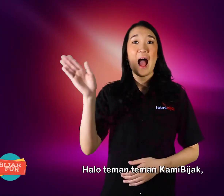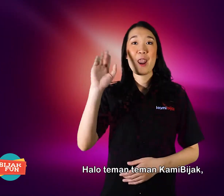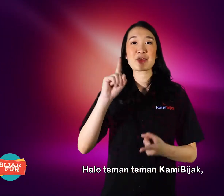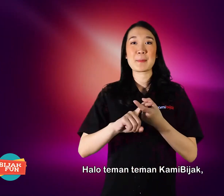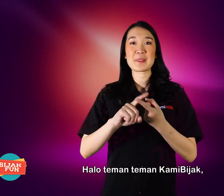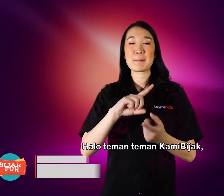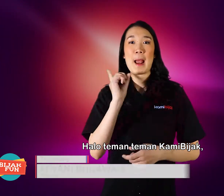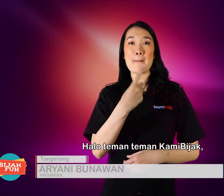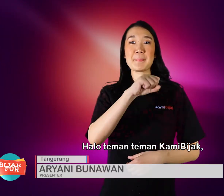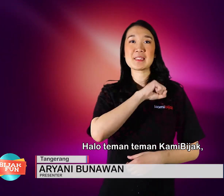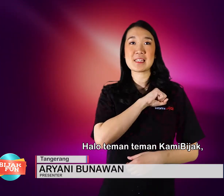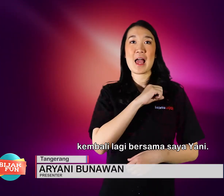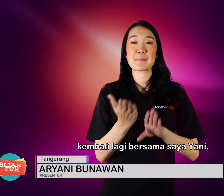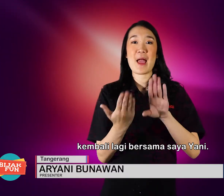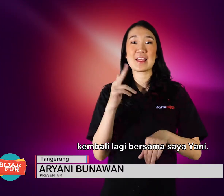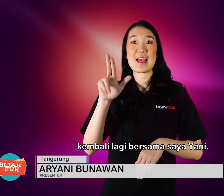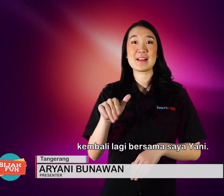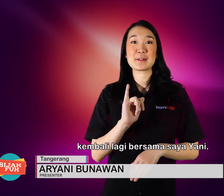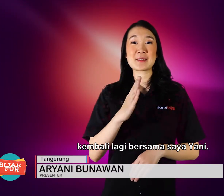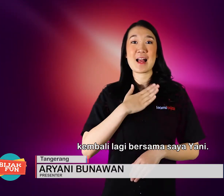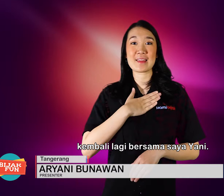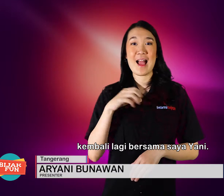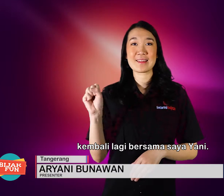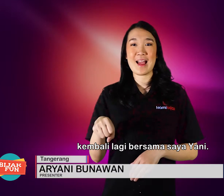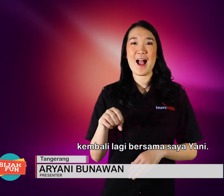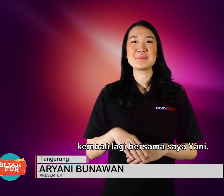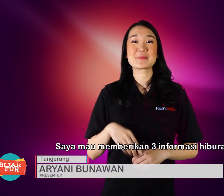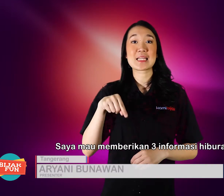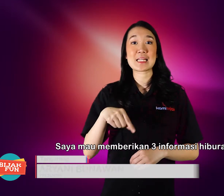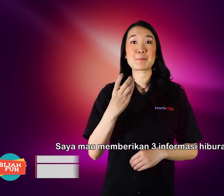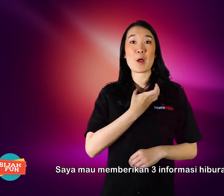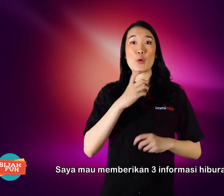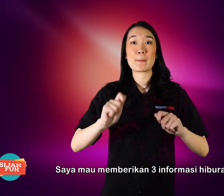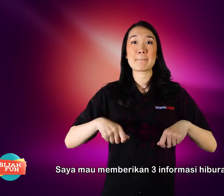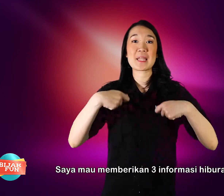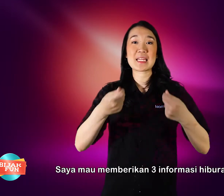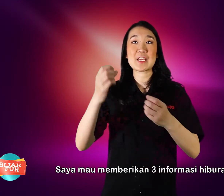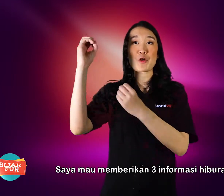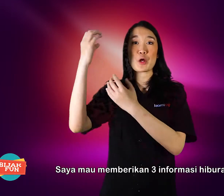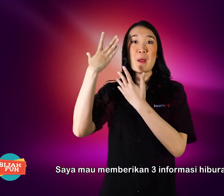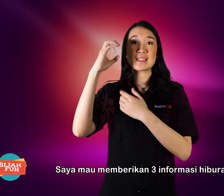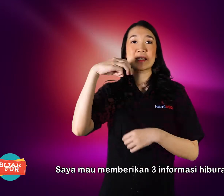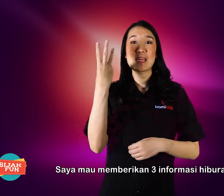Halo teman-teman kami bijak, kembali lagi bersama saya Yani. Saya mau memberikan 3 informasi